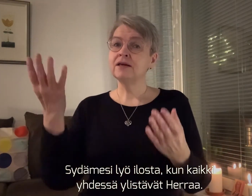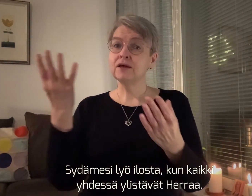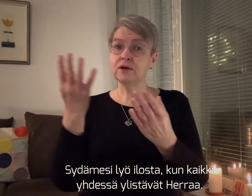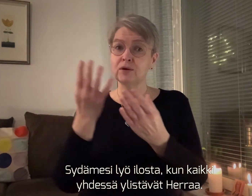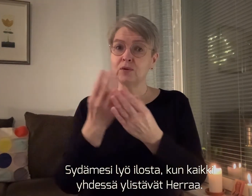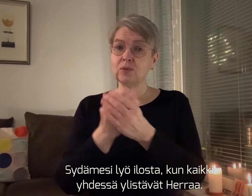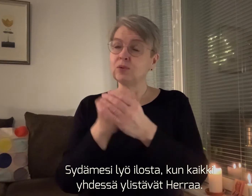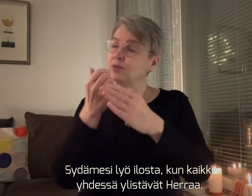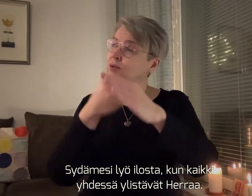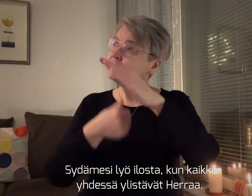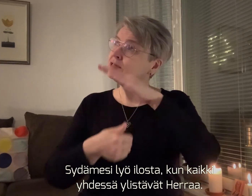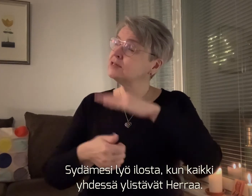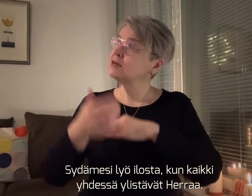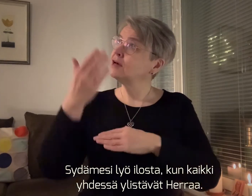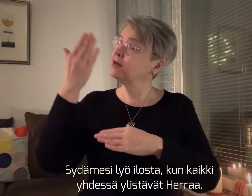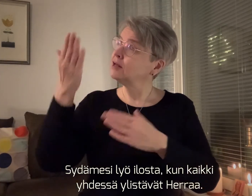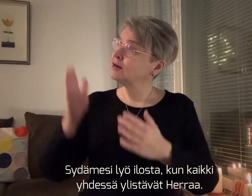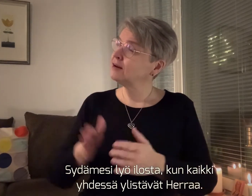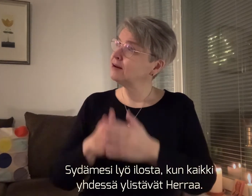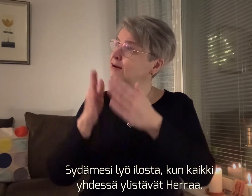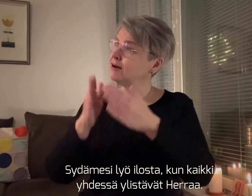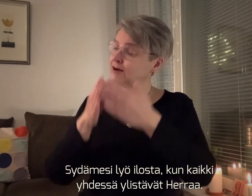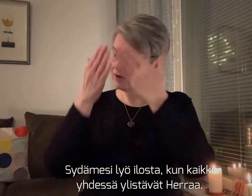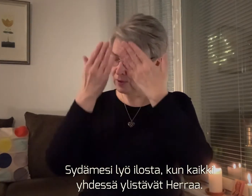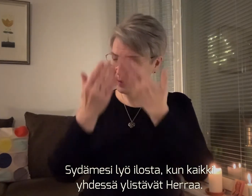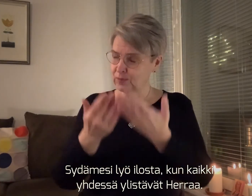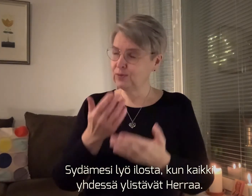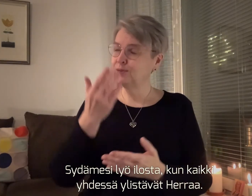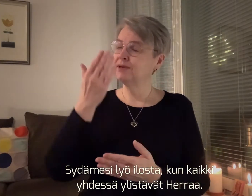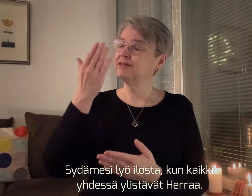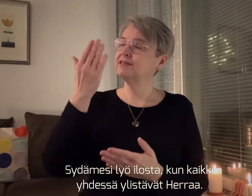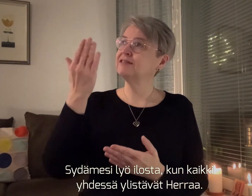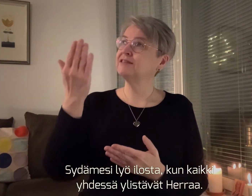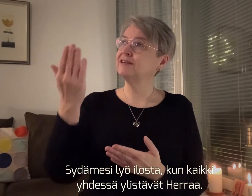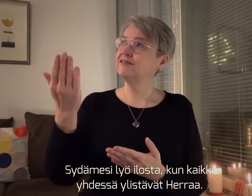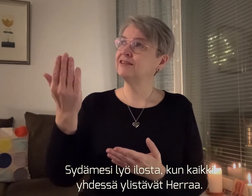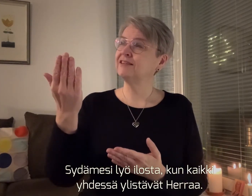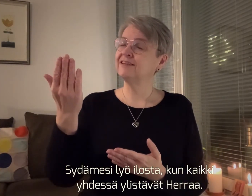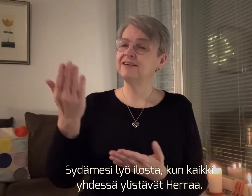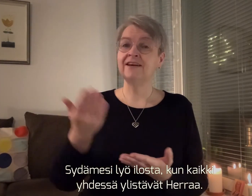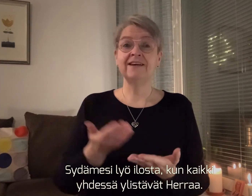Sydämesi lyö ilosta, kun kaikki yhdessä ylistävät Herraa.